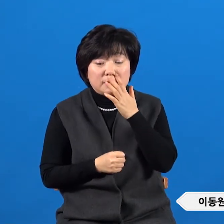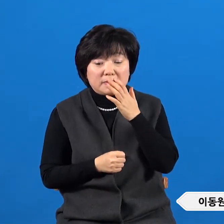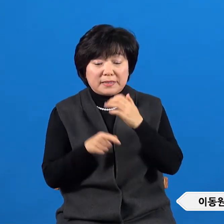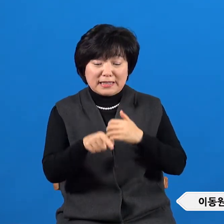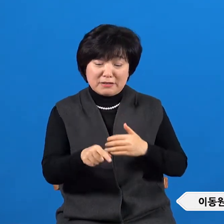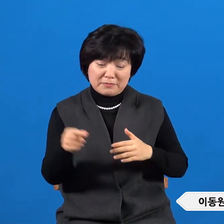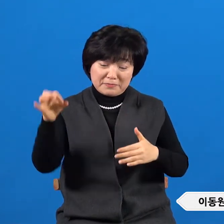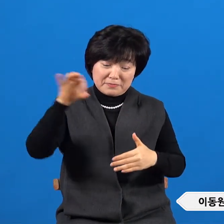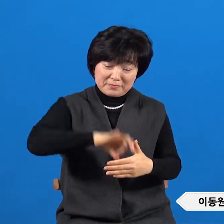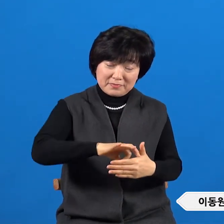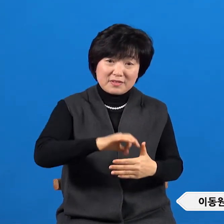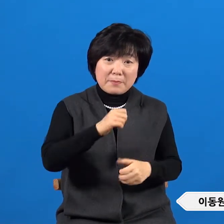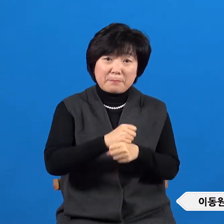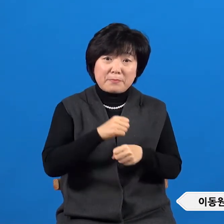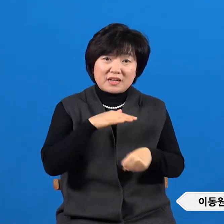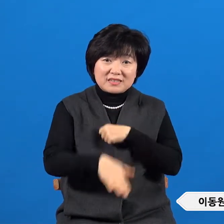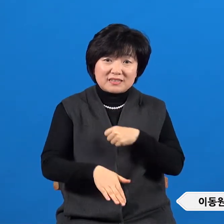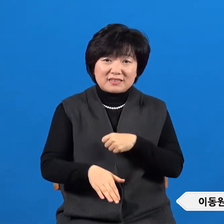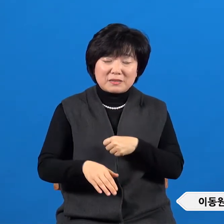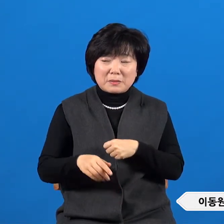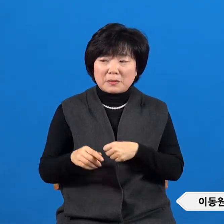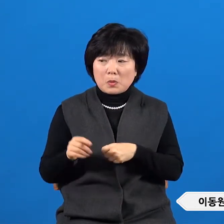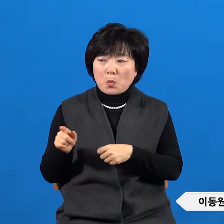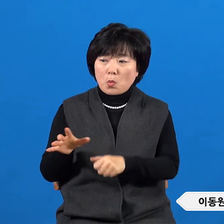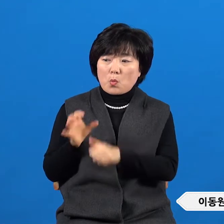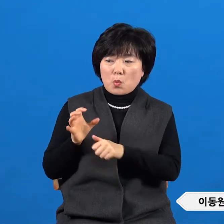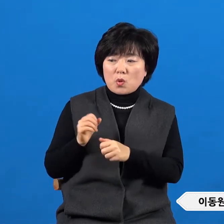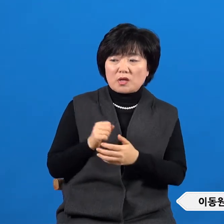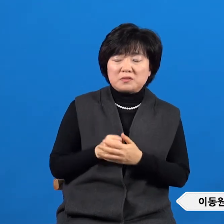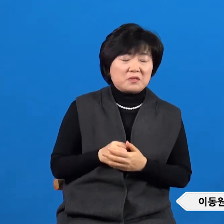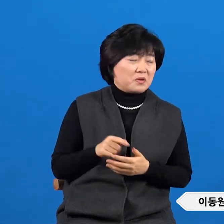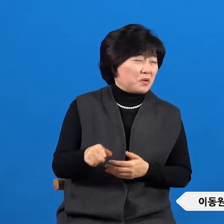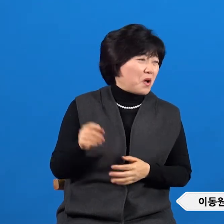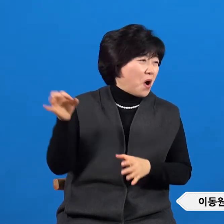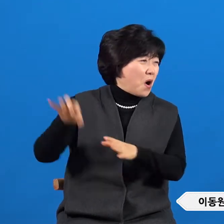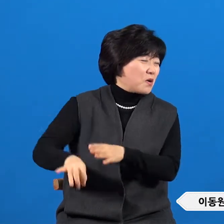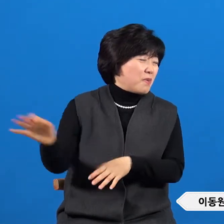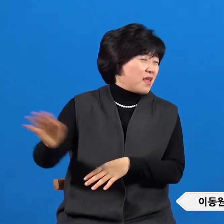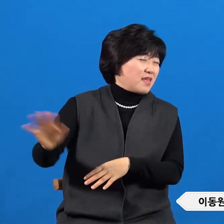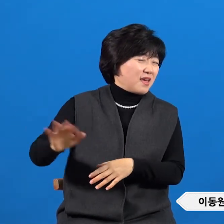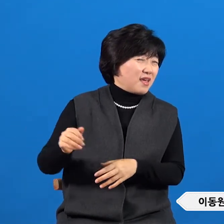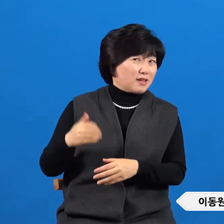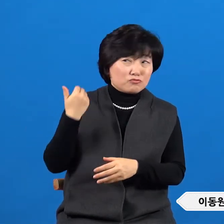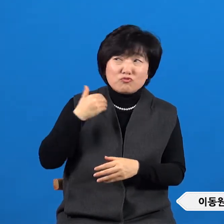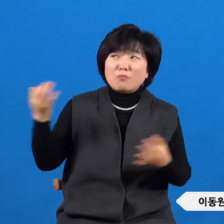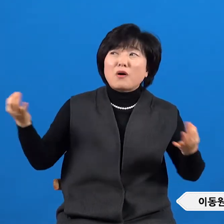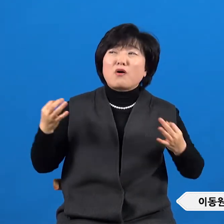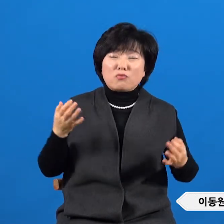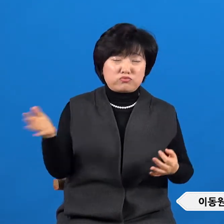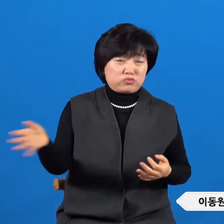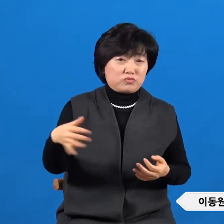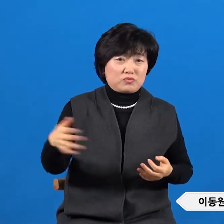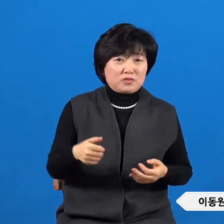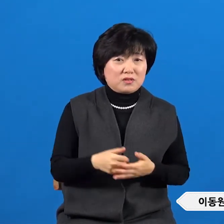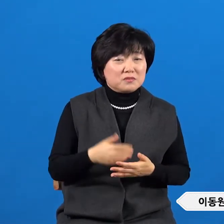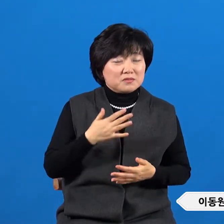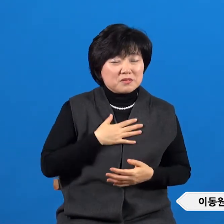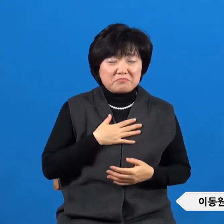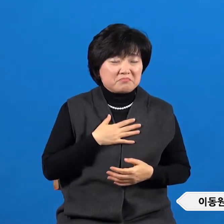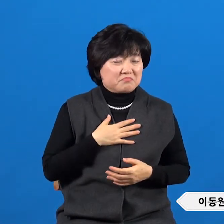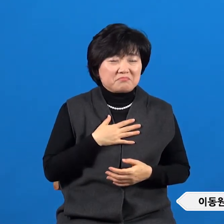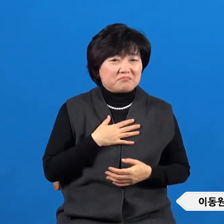그런데 이런 또 헌금 방식을 잘못 남용해서 아예 헌금에 무관심하거나 헌금하지